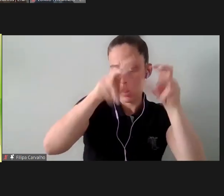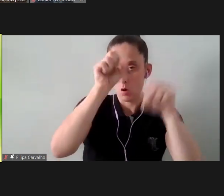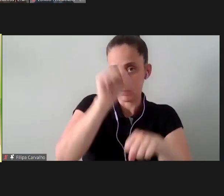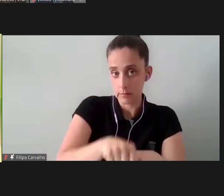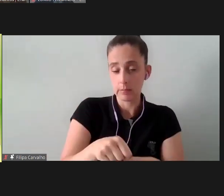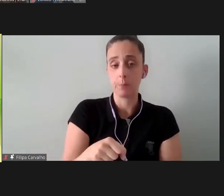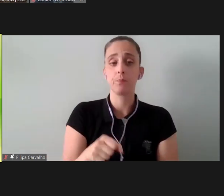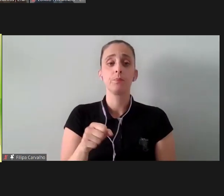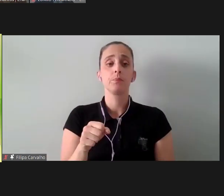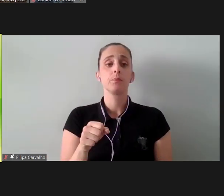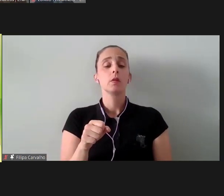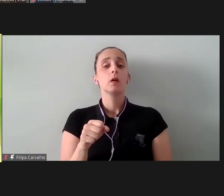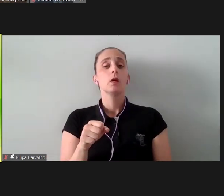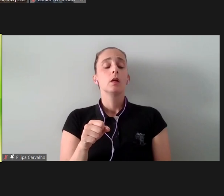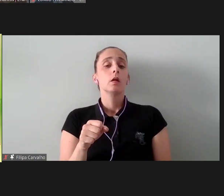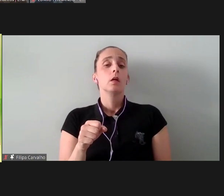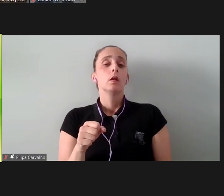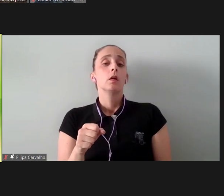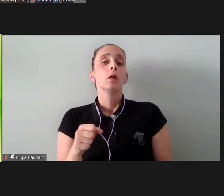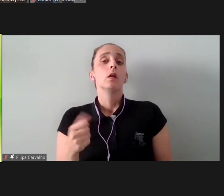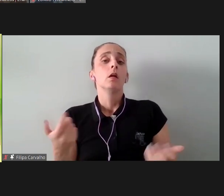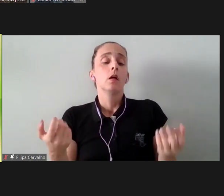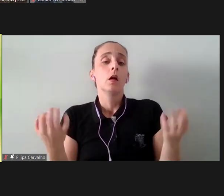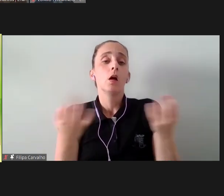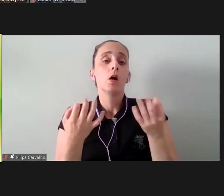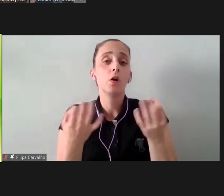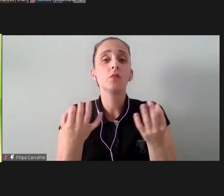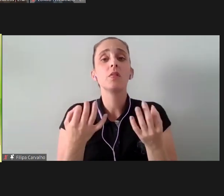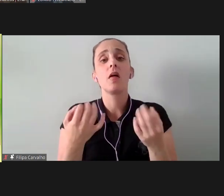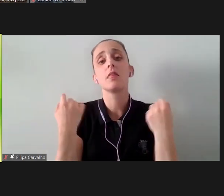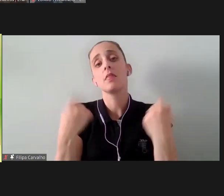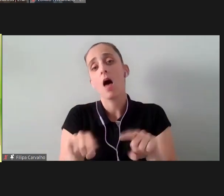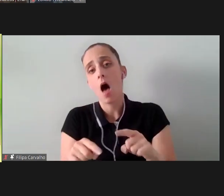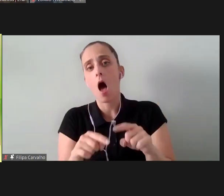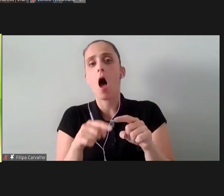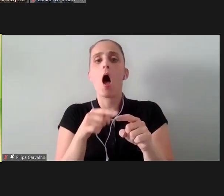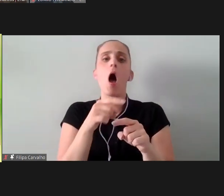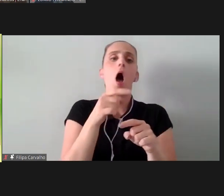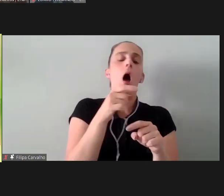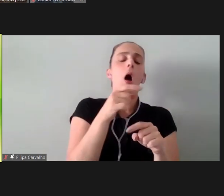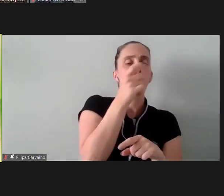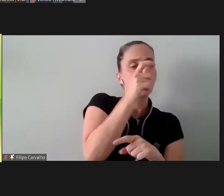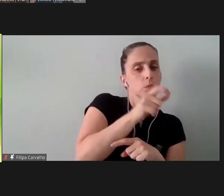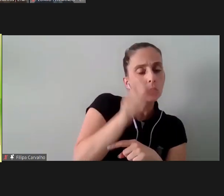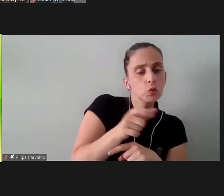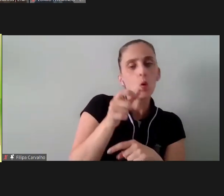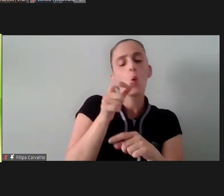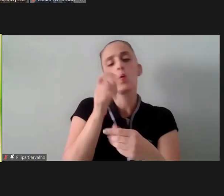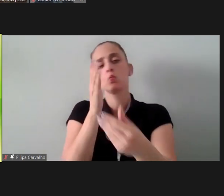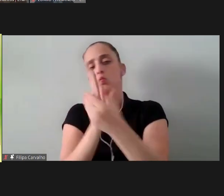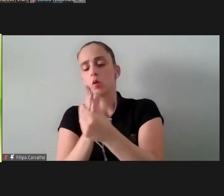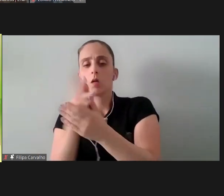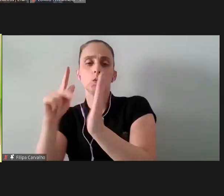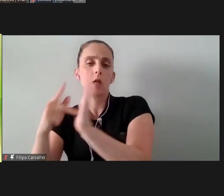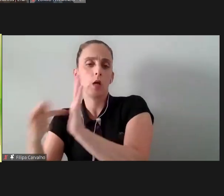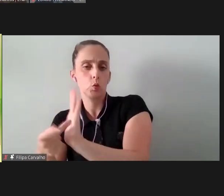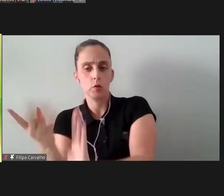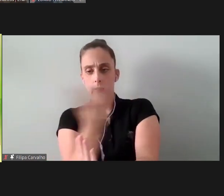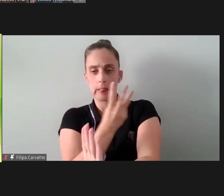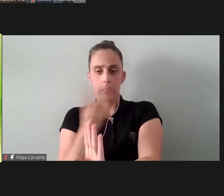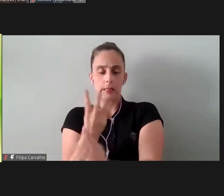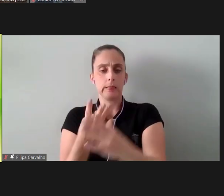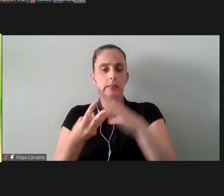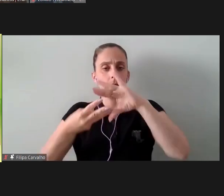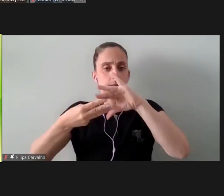conversa, há sempre este trinómio de pessoas, processos e tecnologia. Quando olhamos para